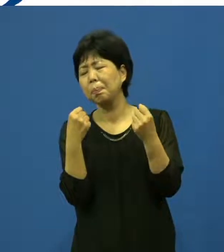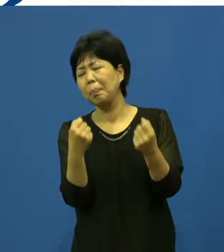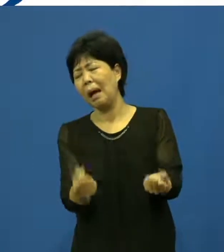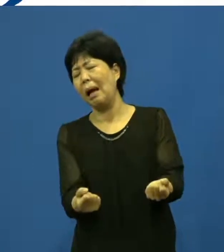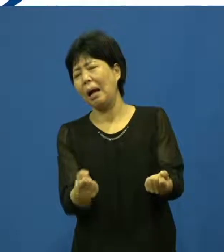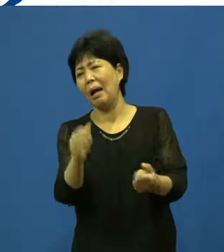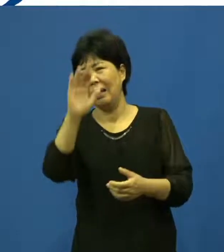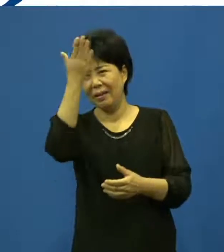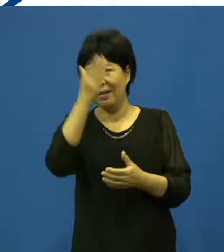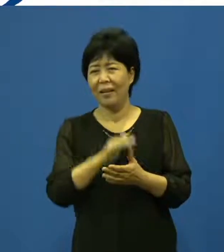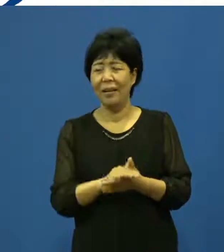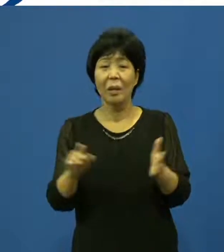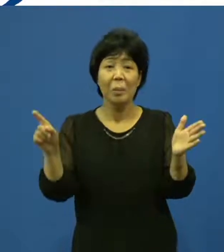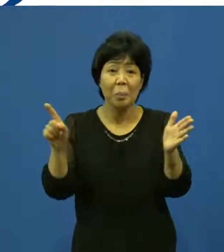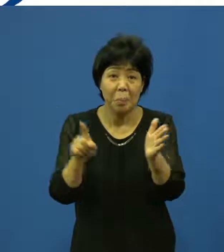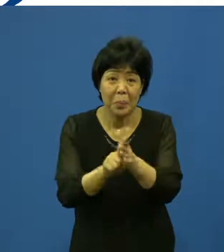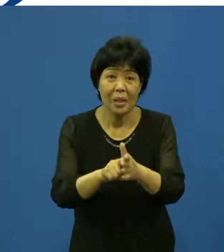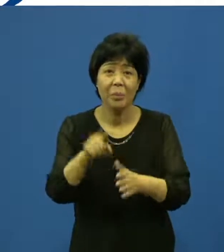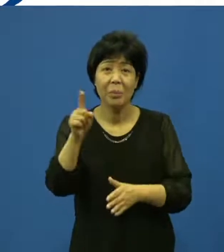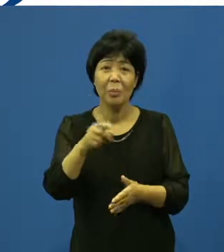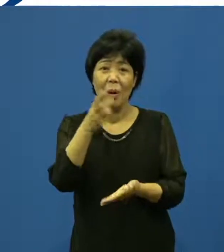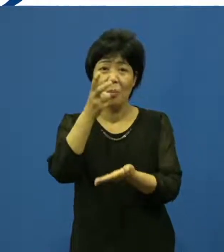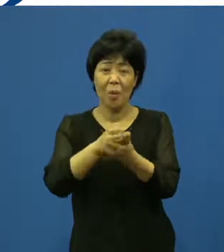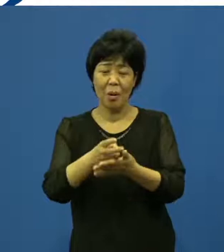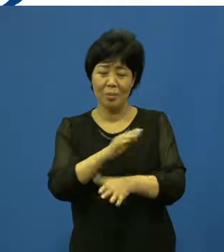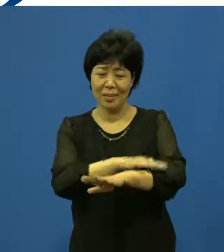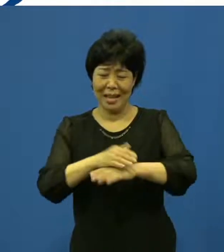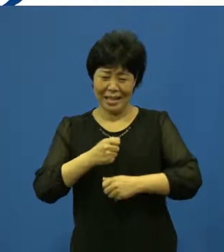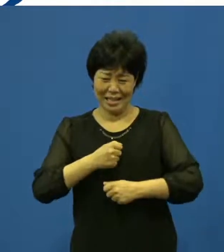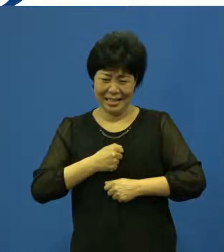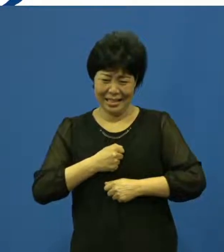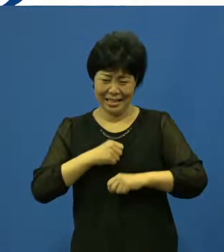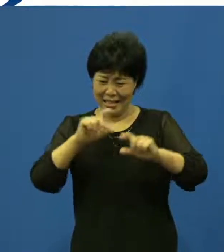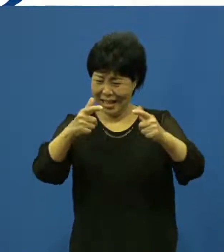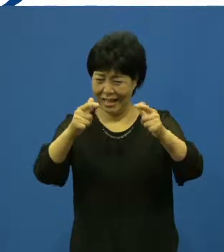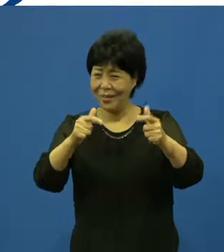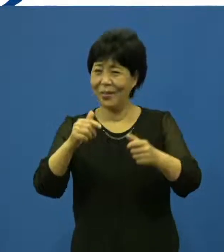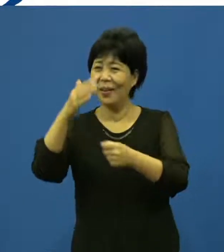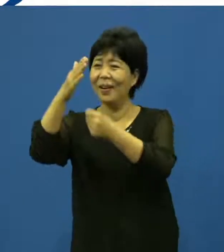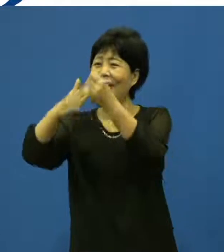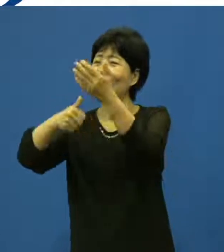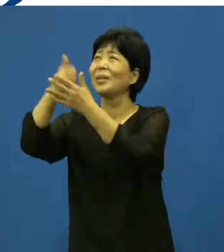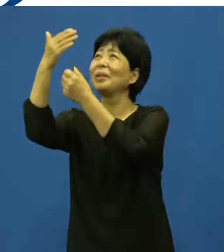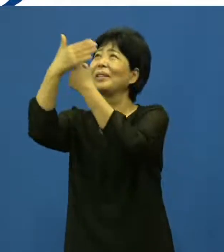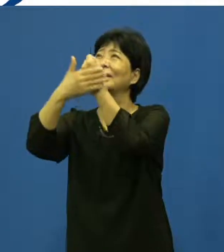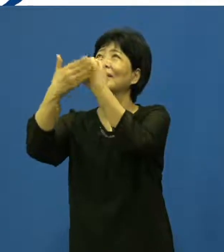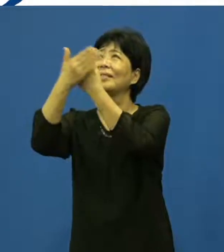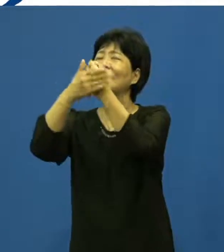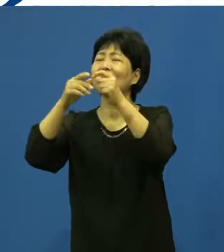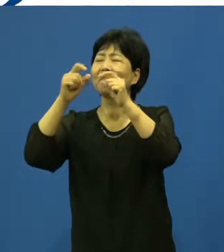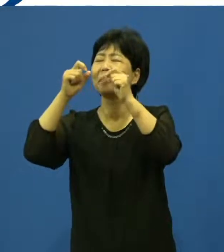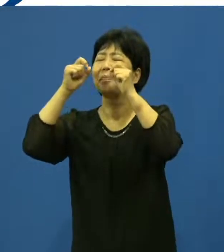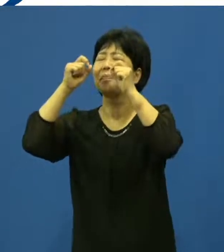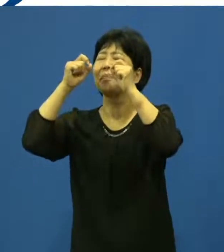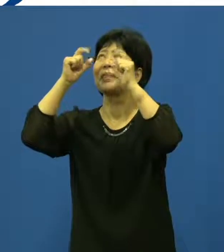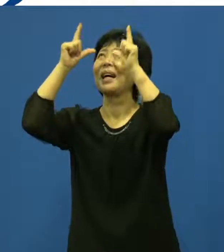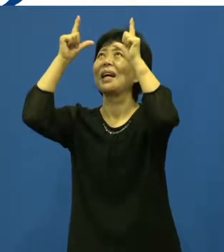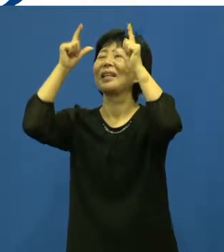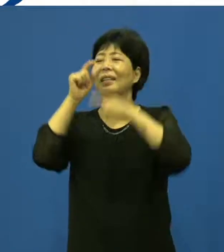여러분, 신앙은 규칙을 잘 지키는 것이 아니고 하나님의 은혜를 깨달아가는 과정이어야 합니다.